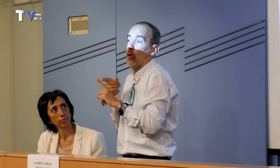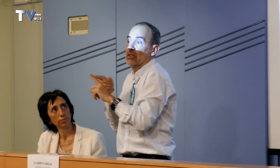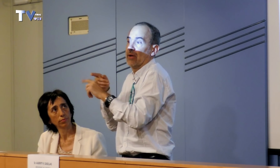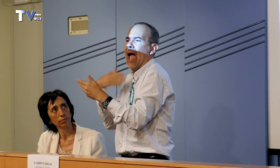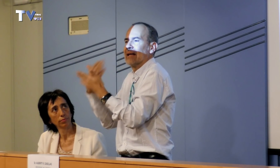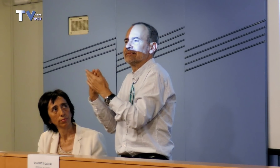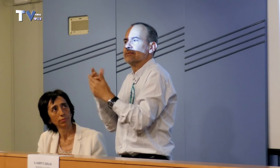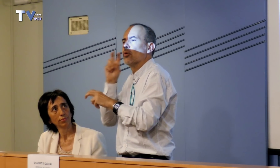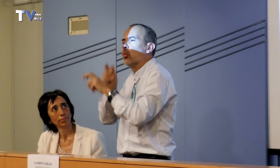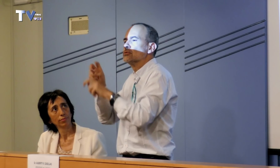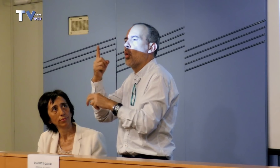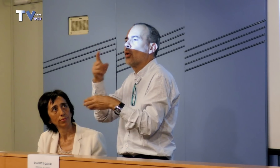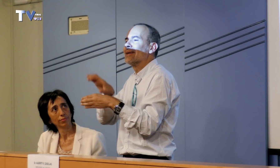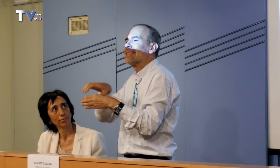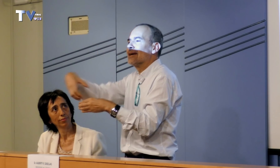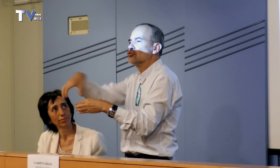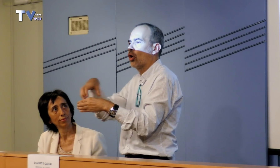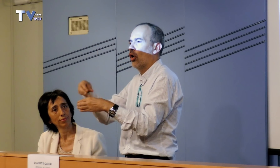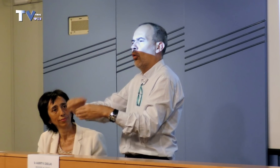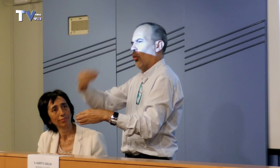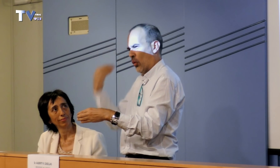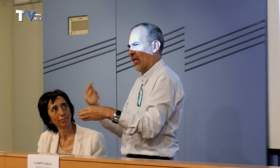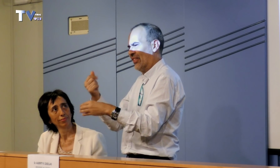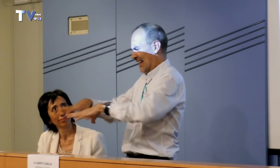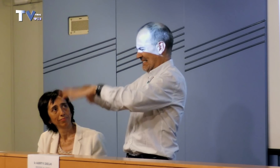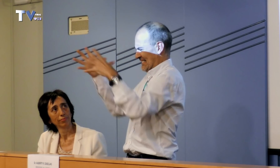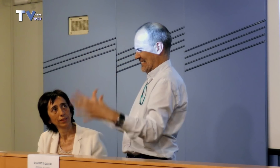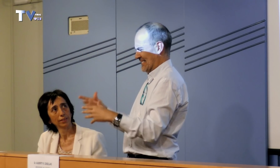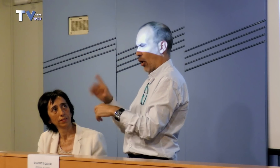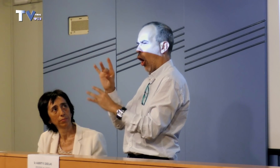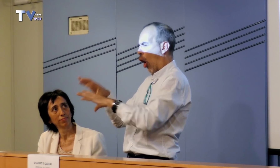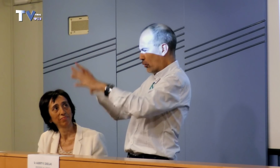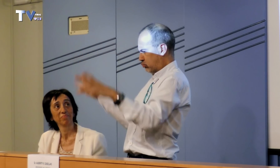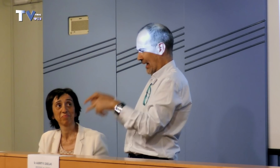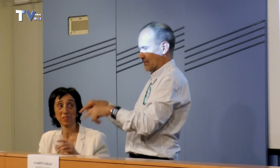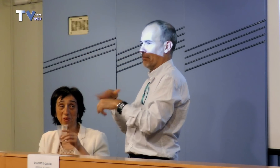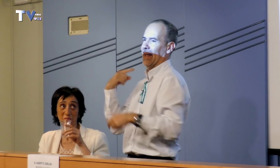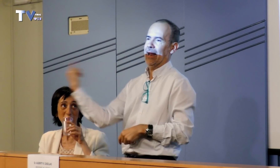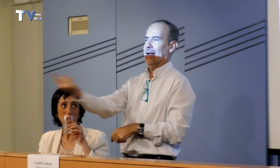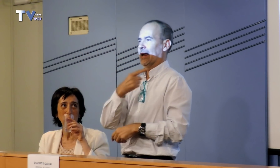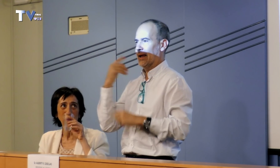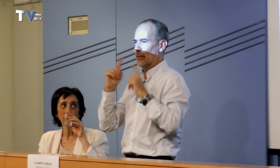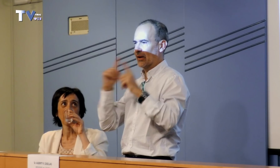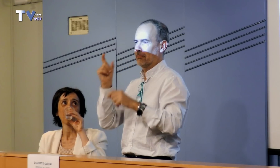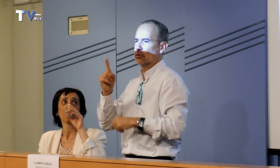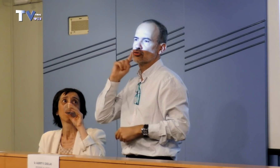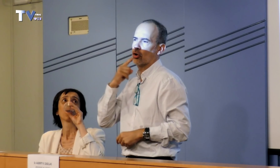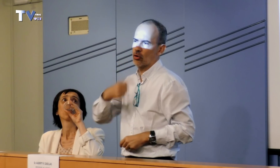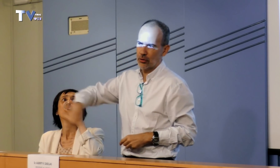continuar treballant, dialogant entre tots nosaltres i trobarem un tresor que és el que estem buscant, que és en benefici